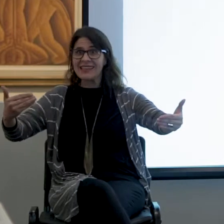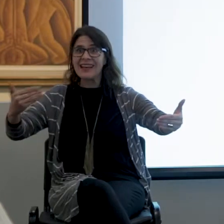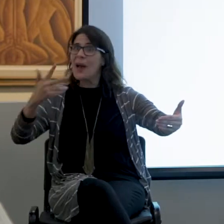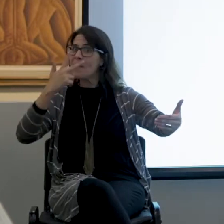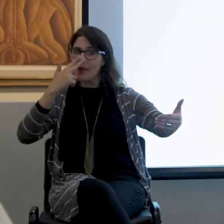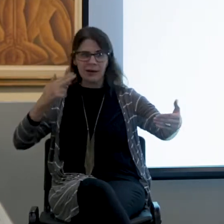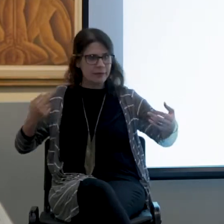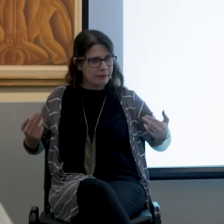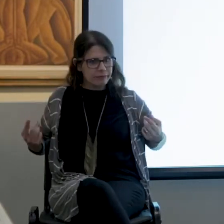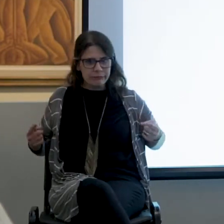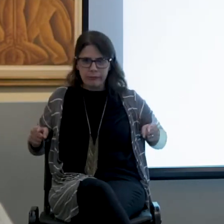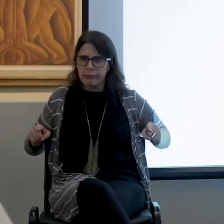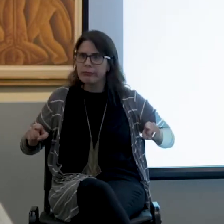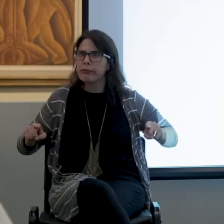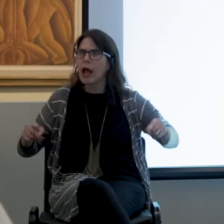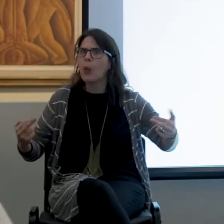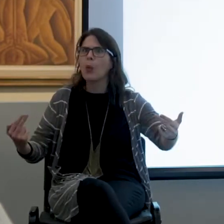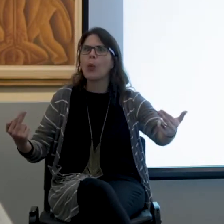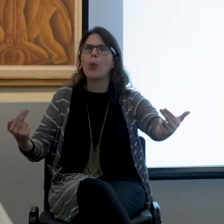terrível.